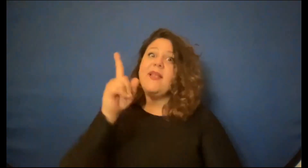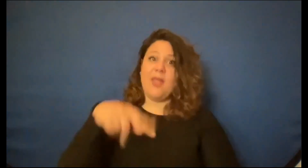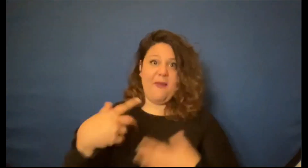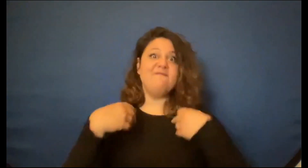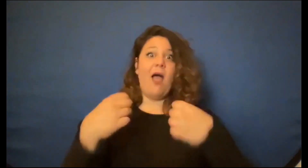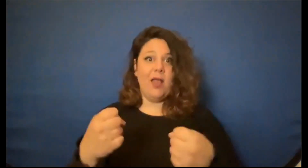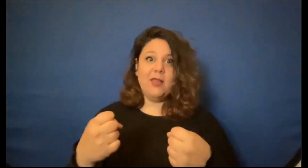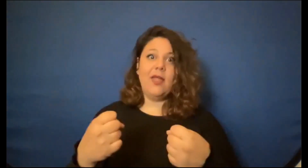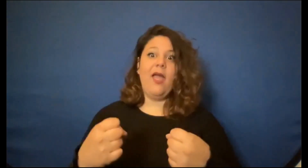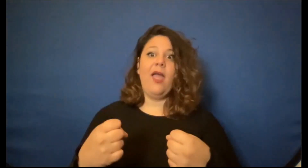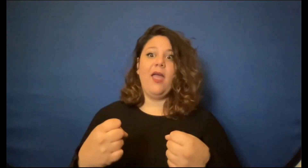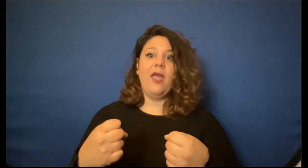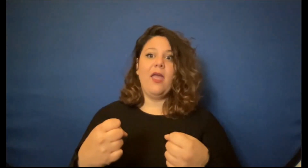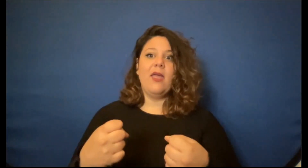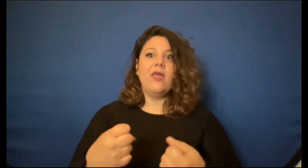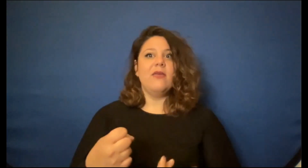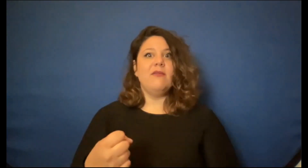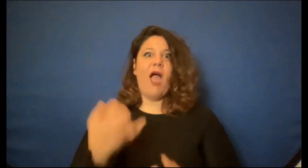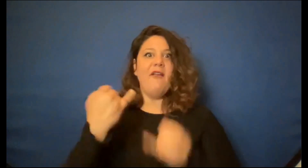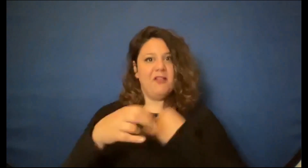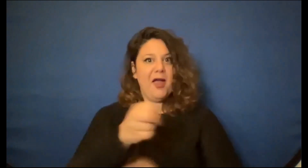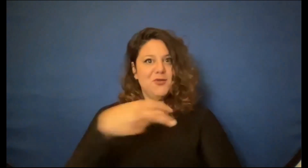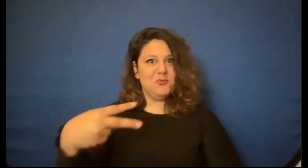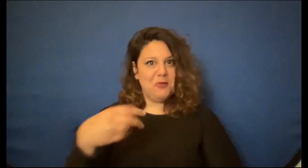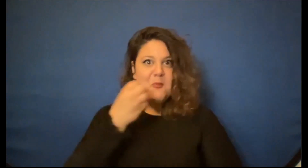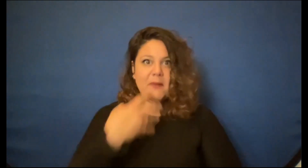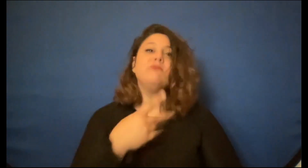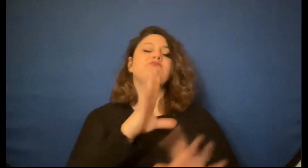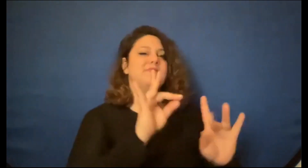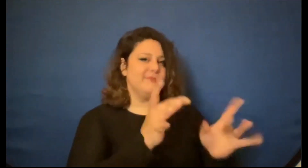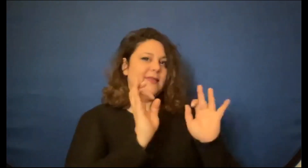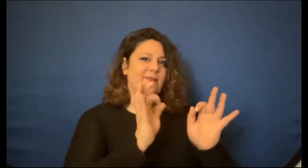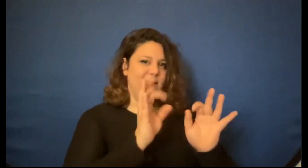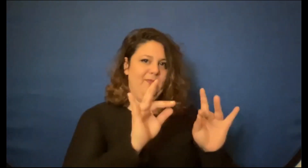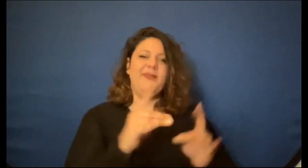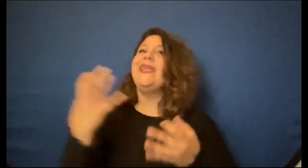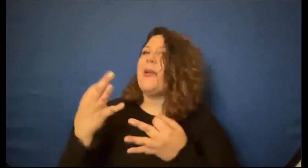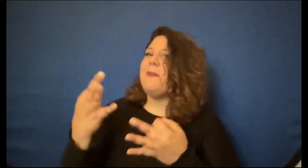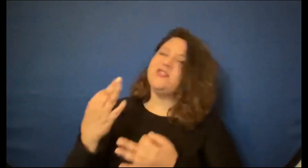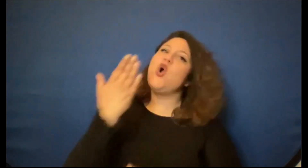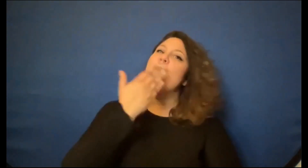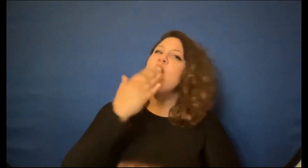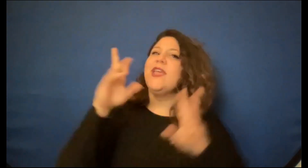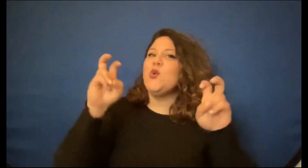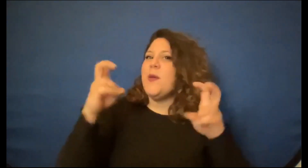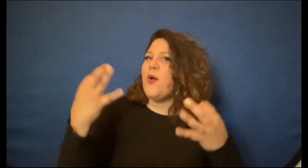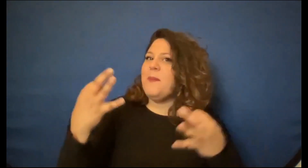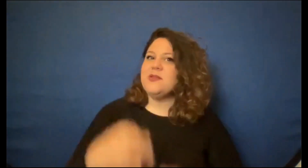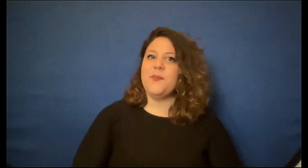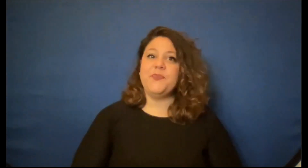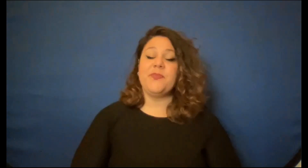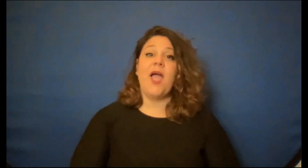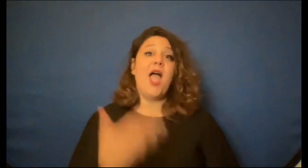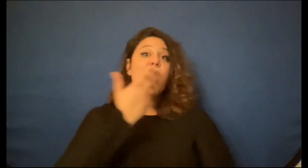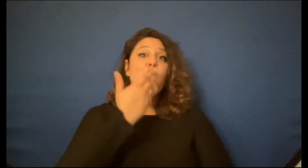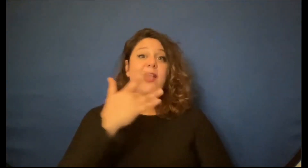una salida muy, muy buena. Muy buena, sí, la verdad es que sí. ¿Qué pasó en el colegio nuevo? En el Colegio Virgen de